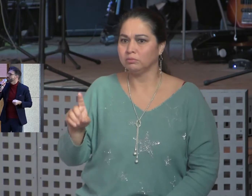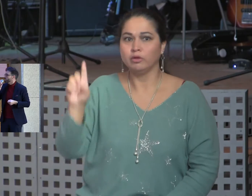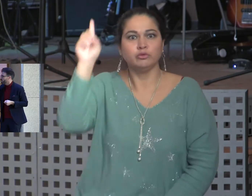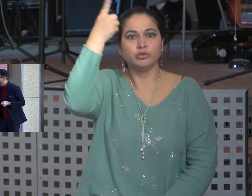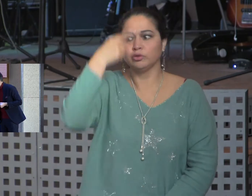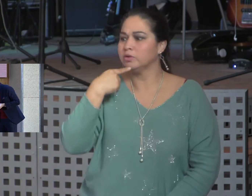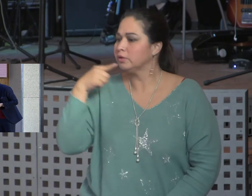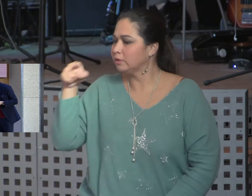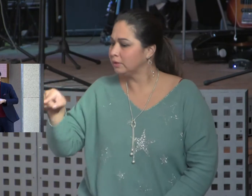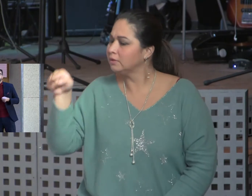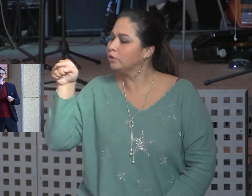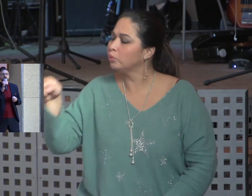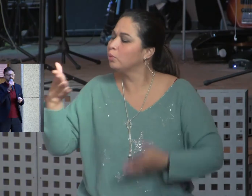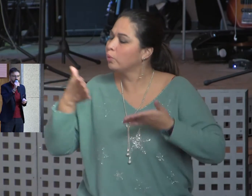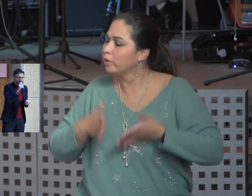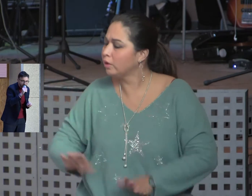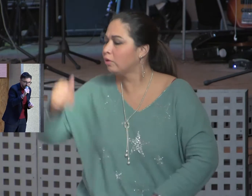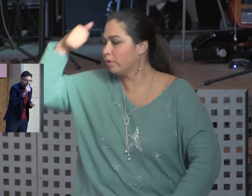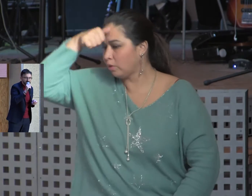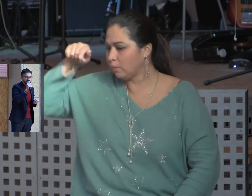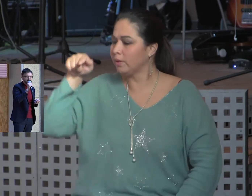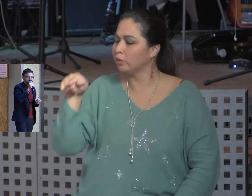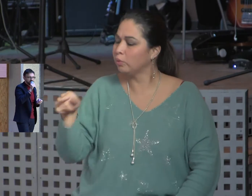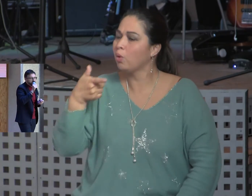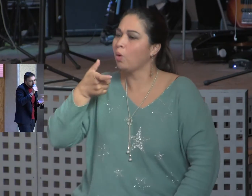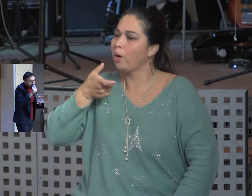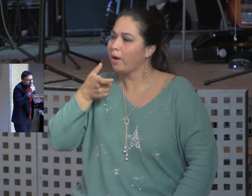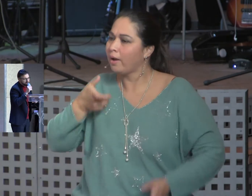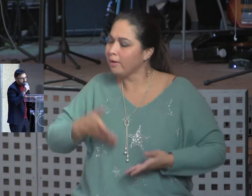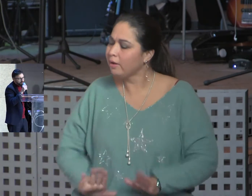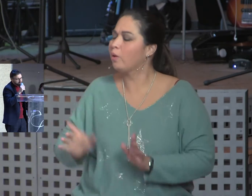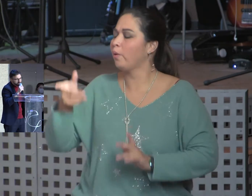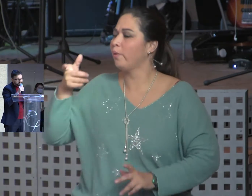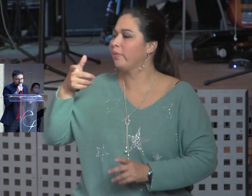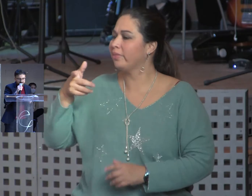hombre, hijo de hombre, hijo de hombre.